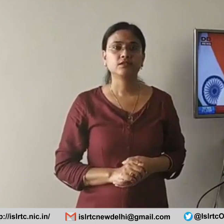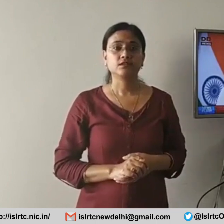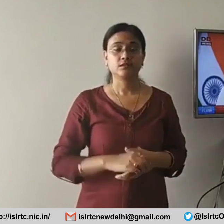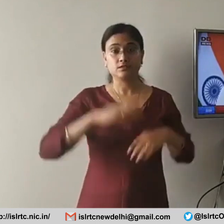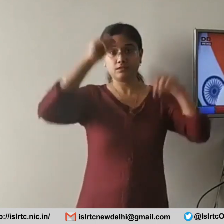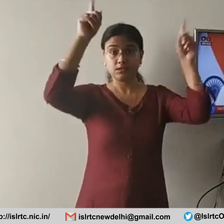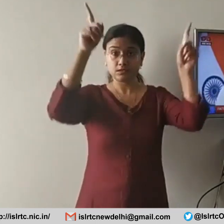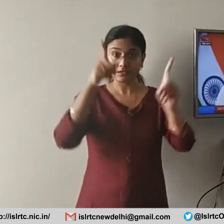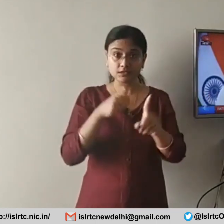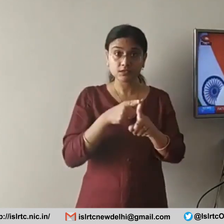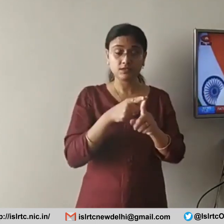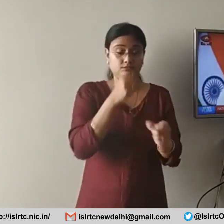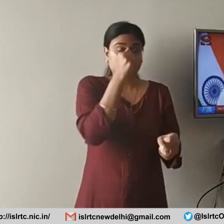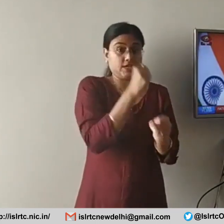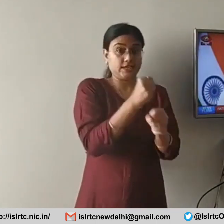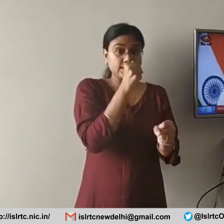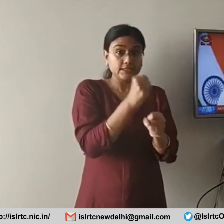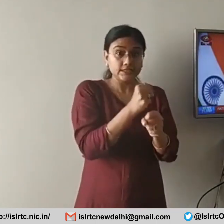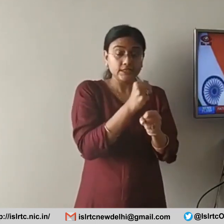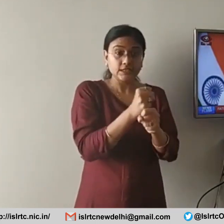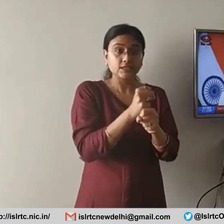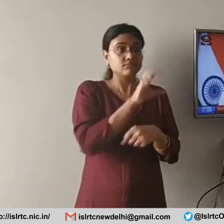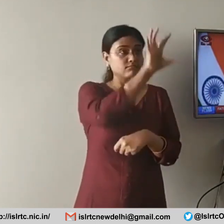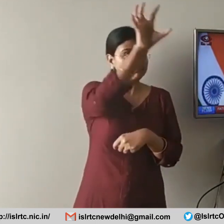देश की राज्य सरकारों ने भी